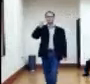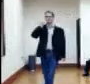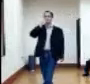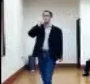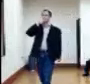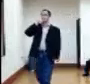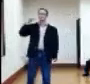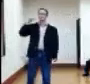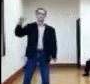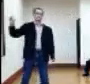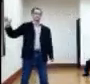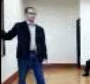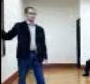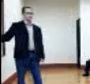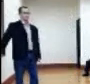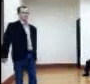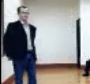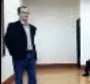aporte nada más.